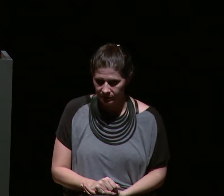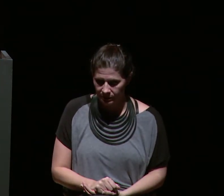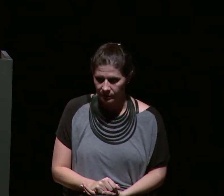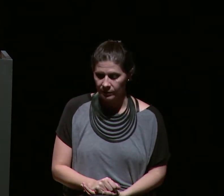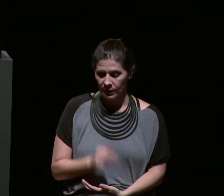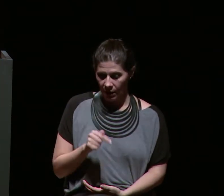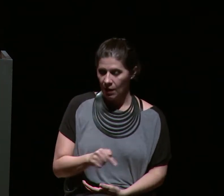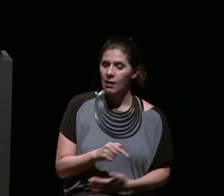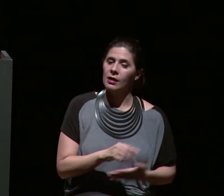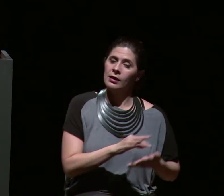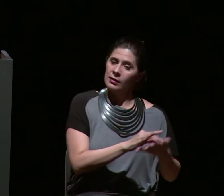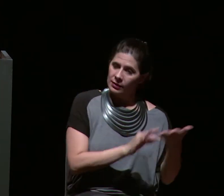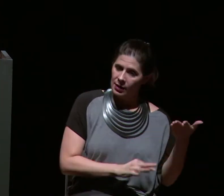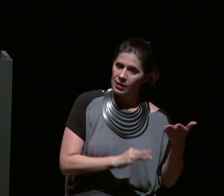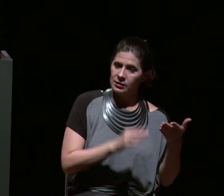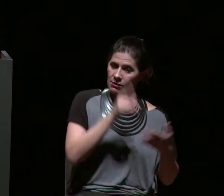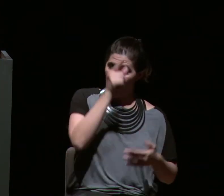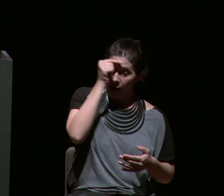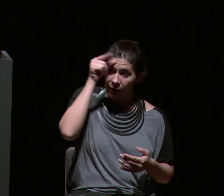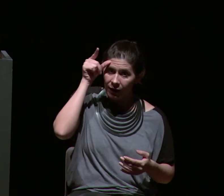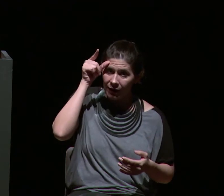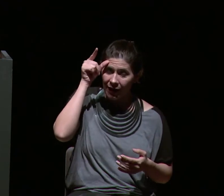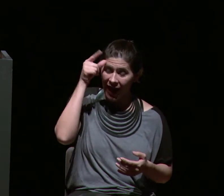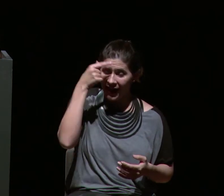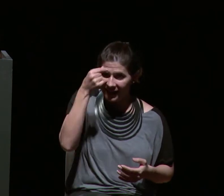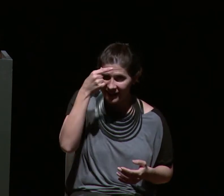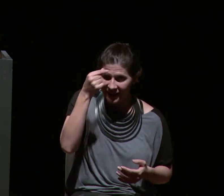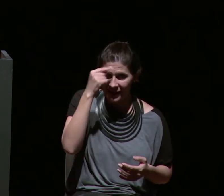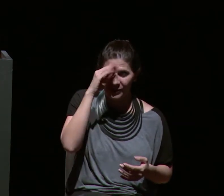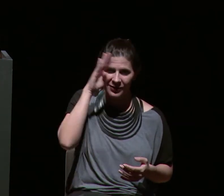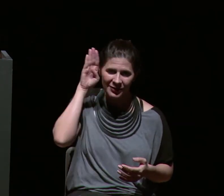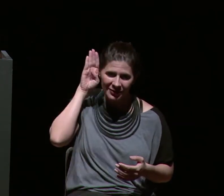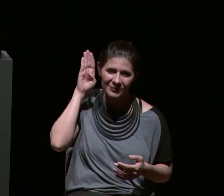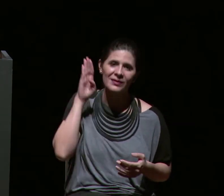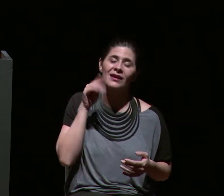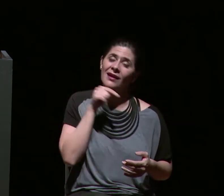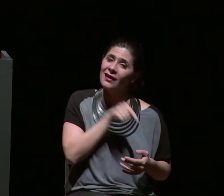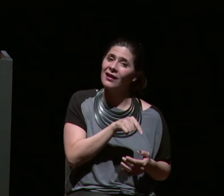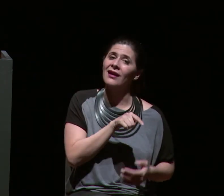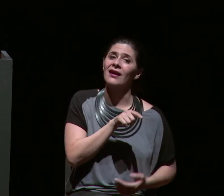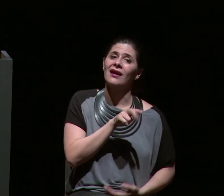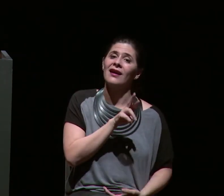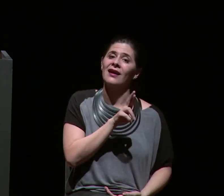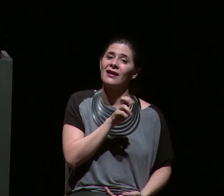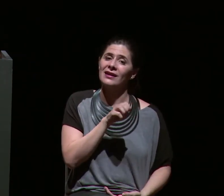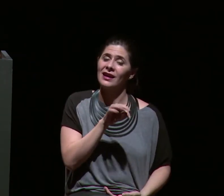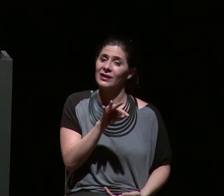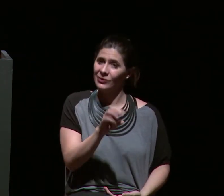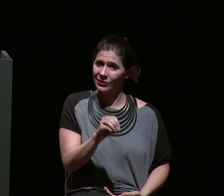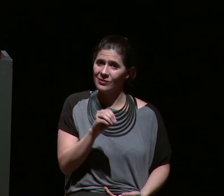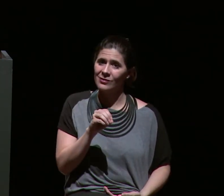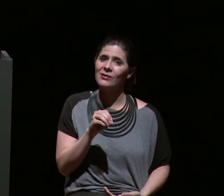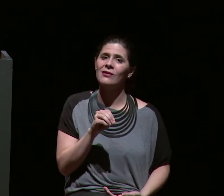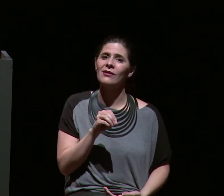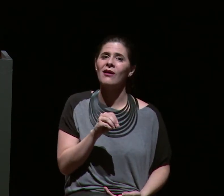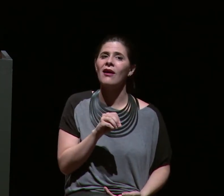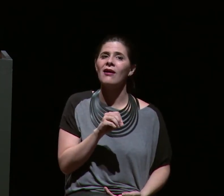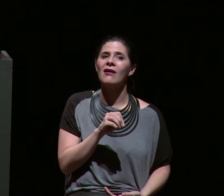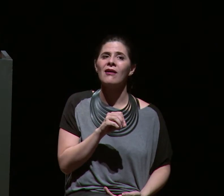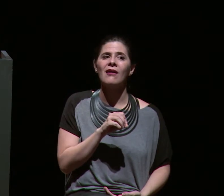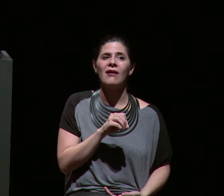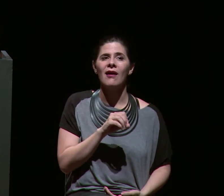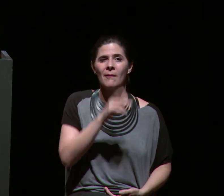texto acadêmico, quiçá erudito, Renatinho manipula primorosamente as ferramentas daqueles que desejam manter os limites